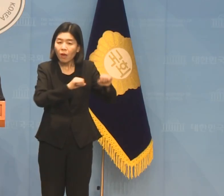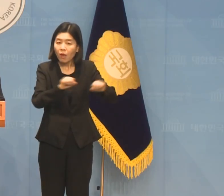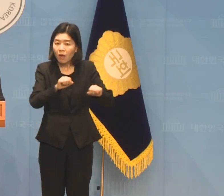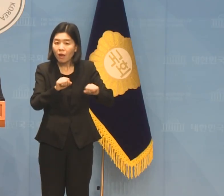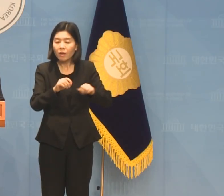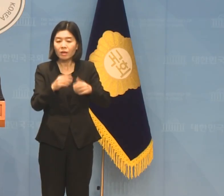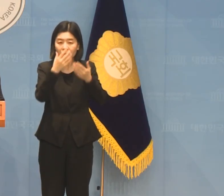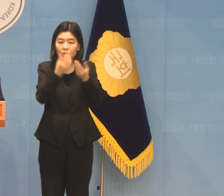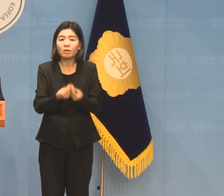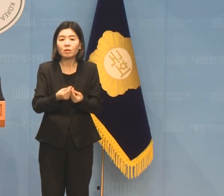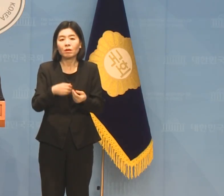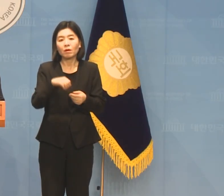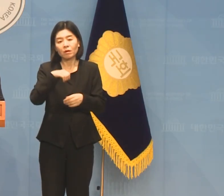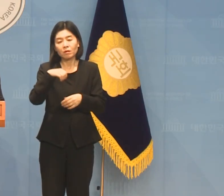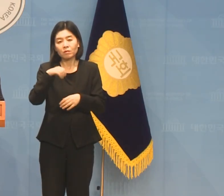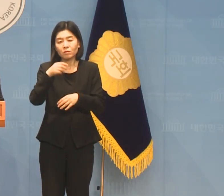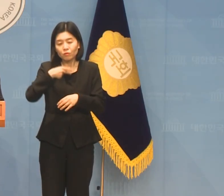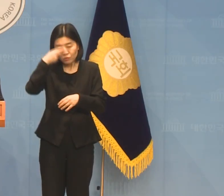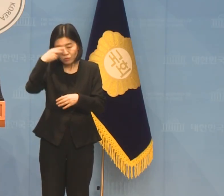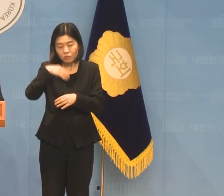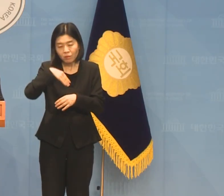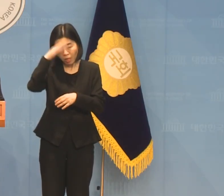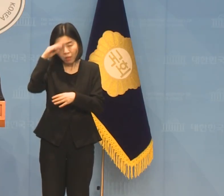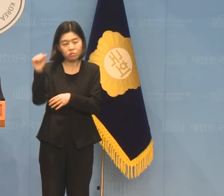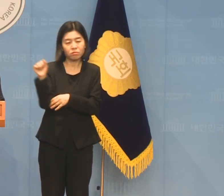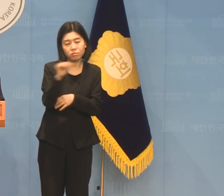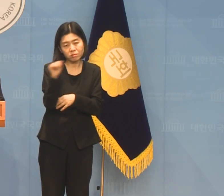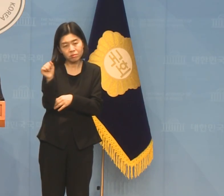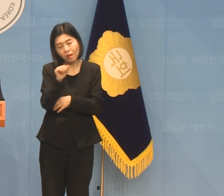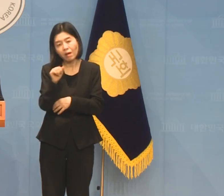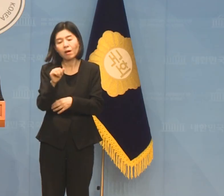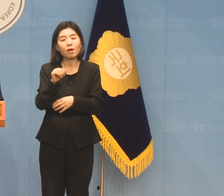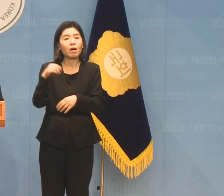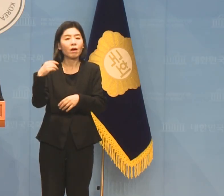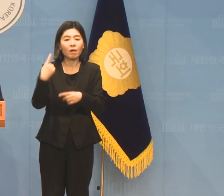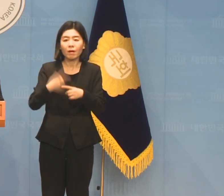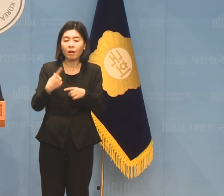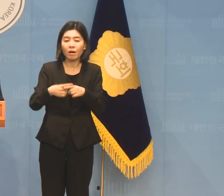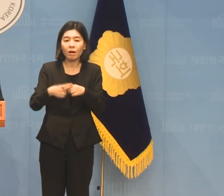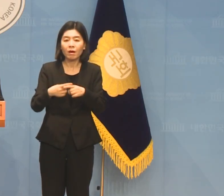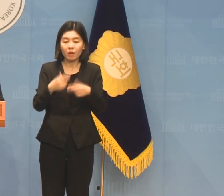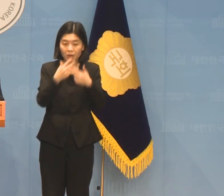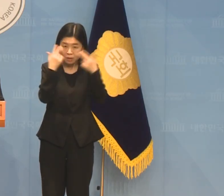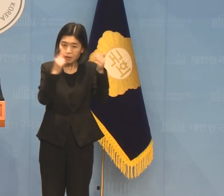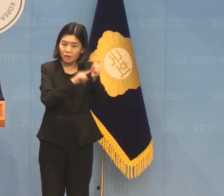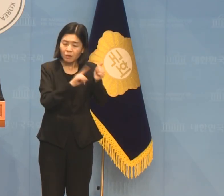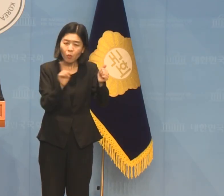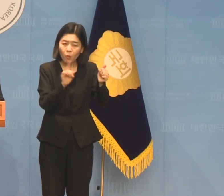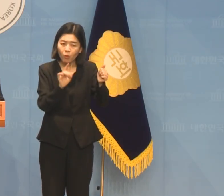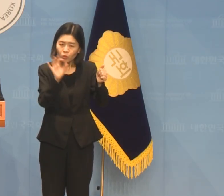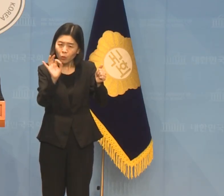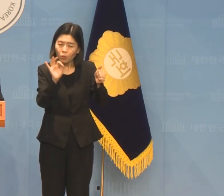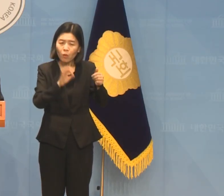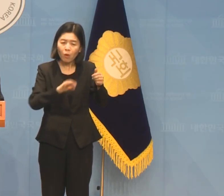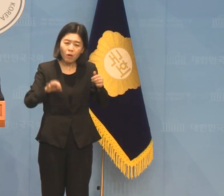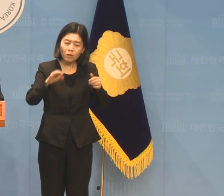만취한 음주운전자의 위험한 행태와 같습니다. 이 후보는 황금알을 낳는 거위라도 갖고 있단